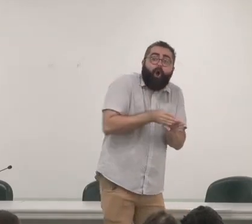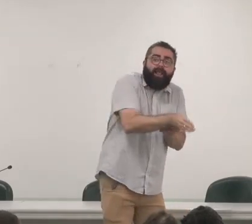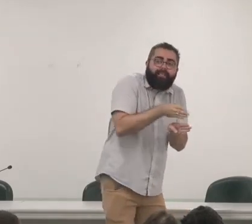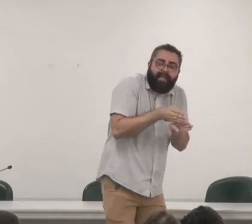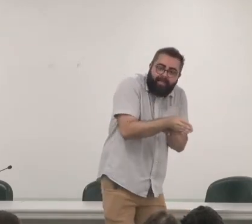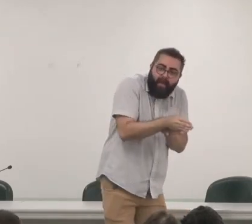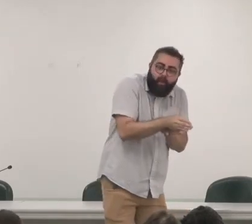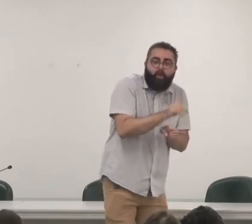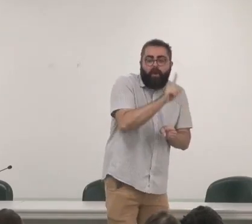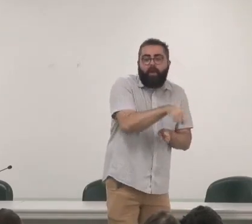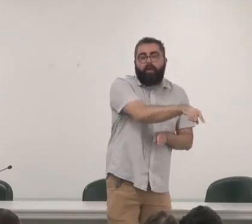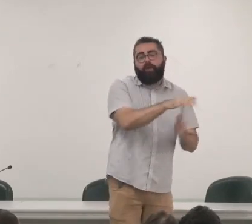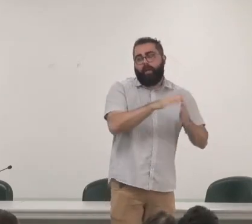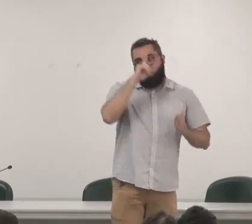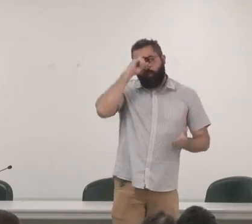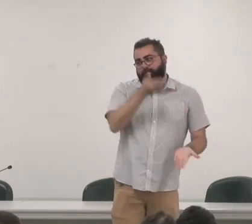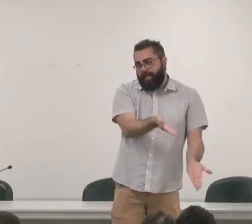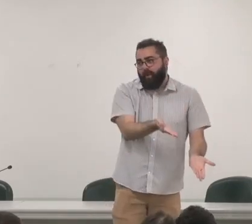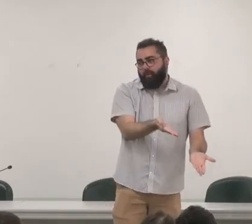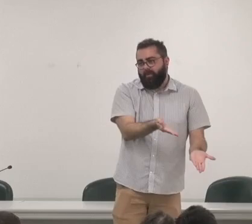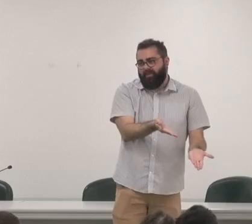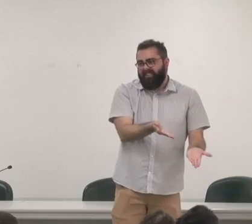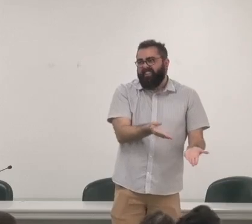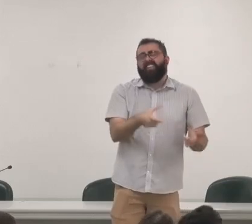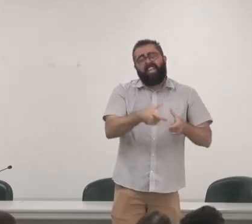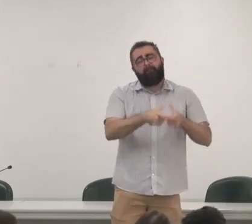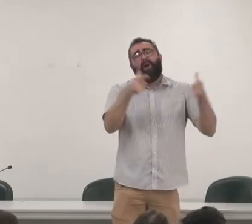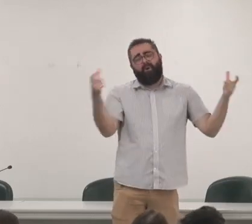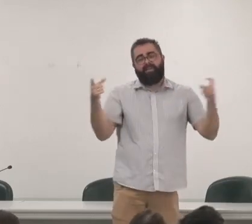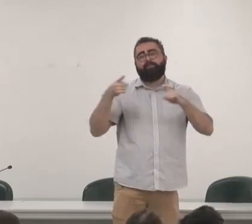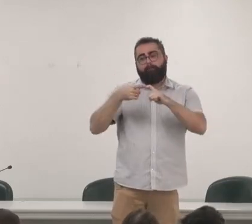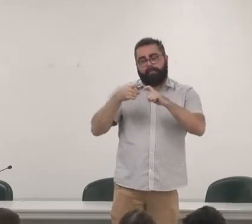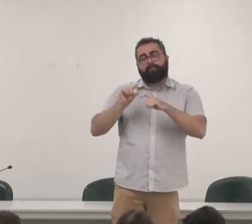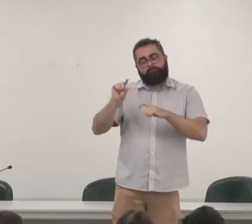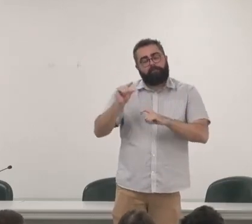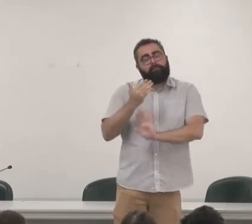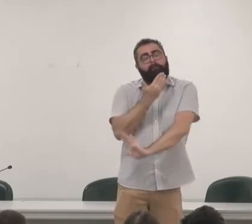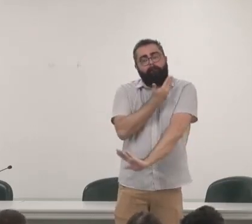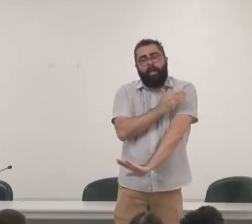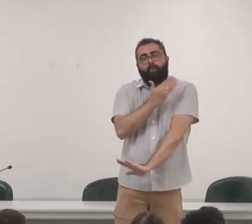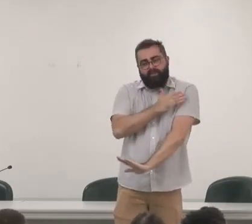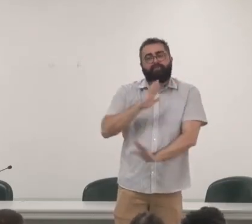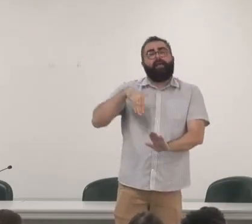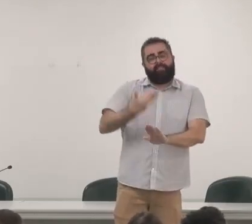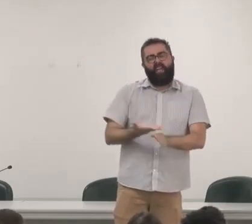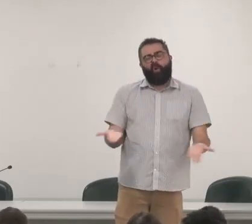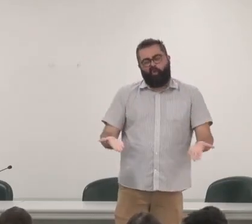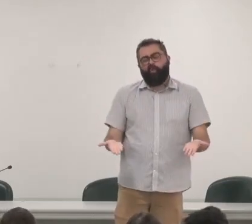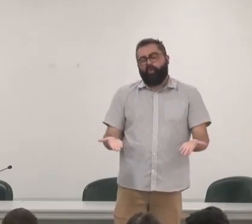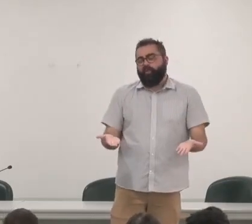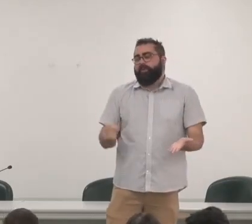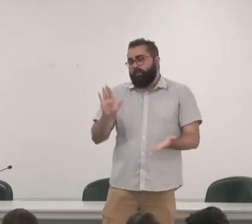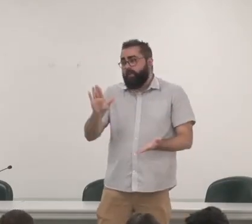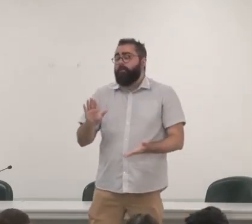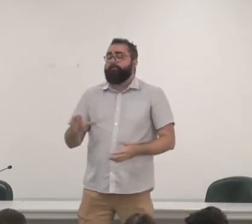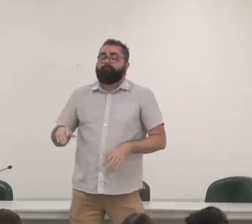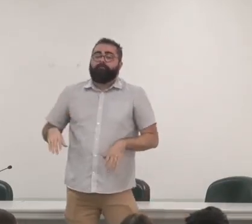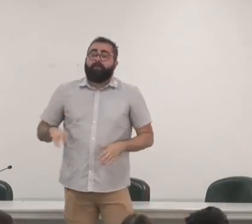E a primeira orientação para essas famílias é dada nos hospitais. As pessoas, os médicos ainda, a